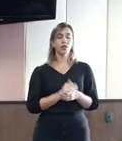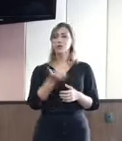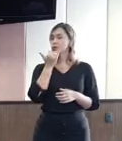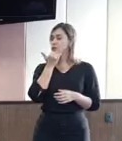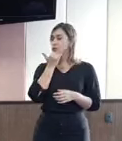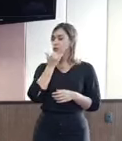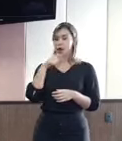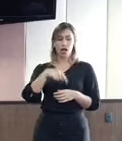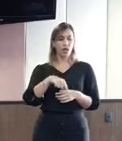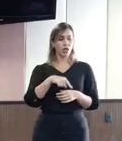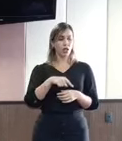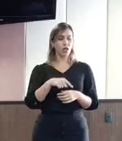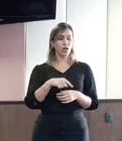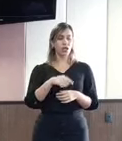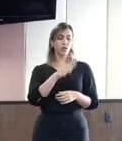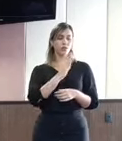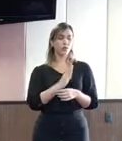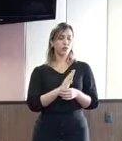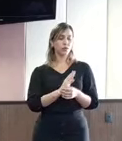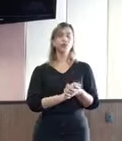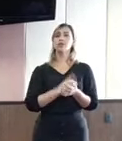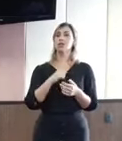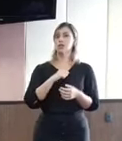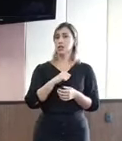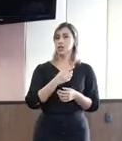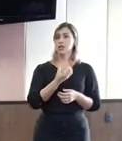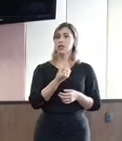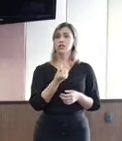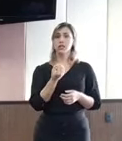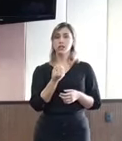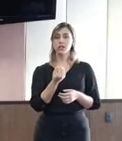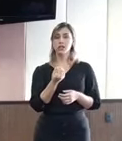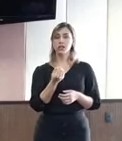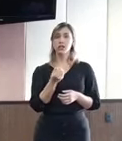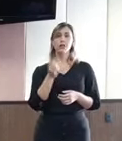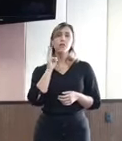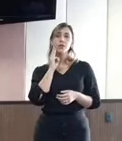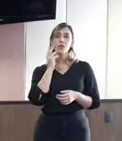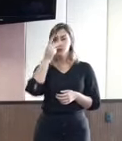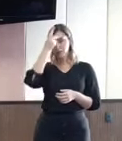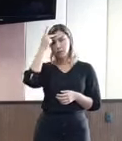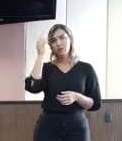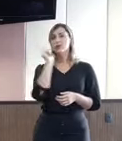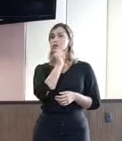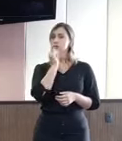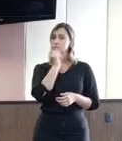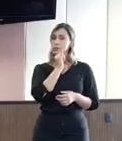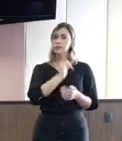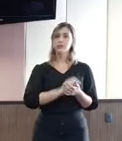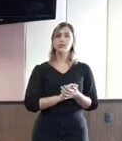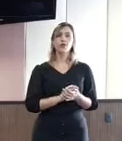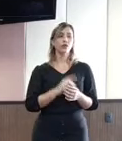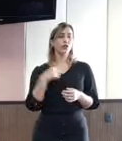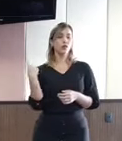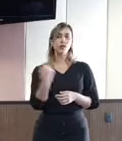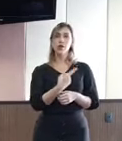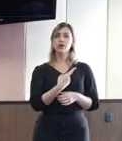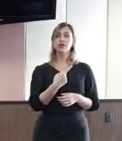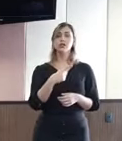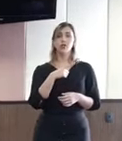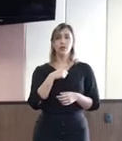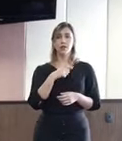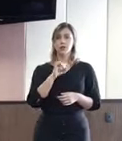dentro de uma situação onde você tem 60 milhões de pessoas na Itália, nós teremos 75 mil